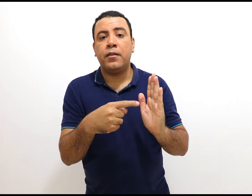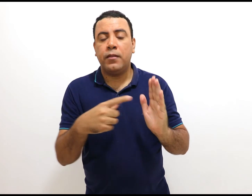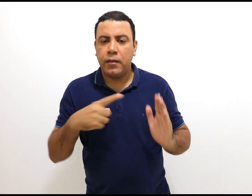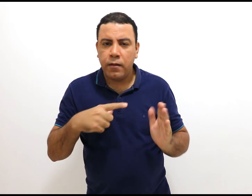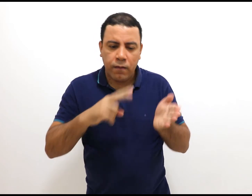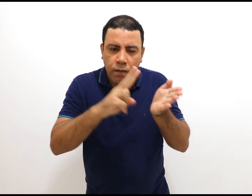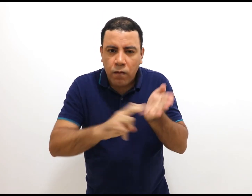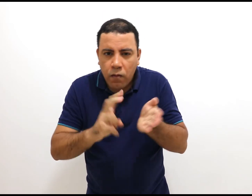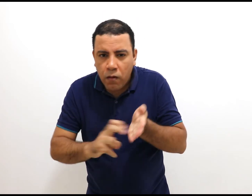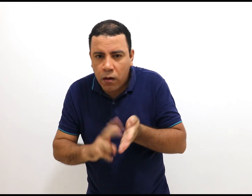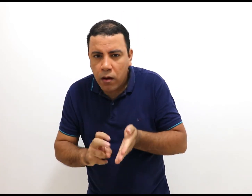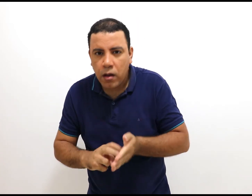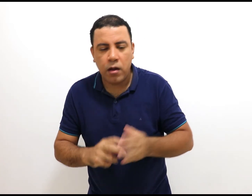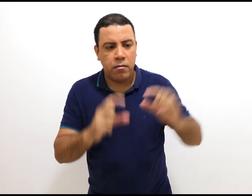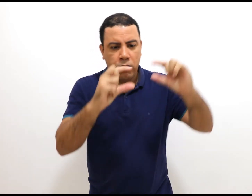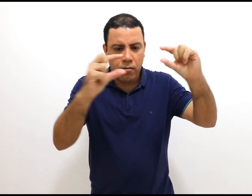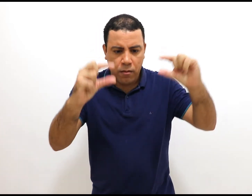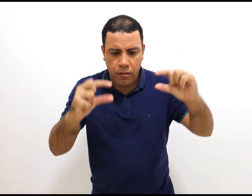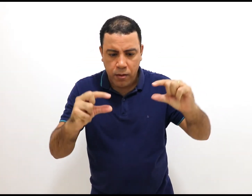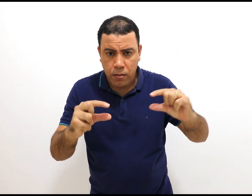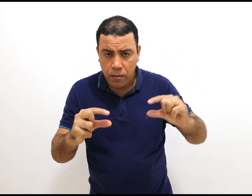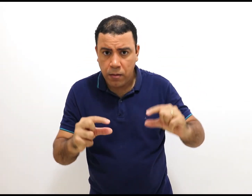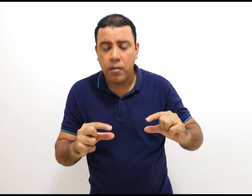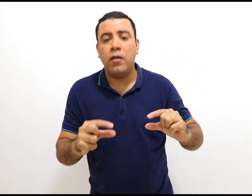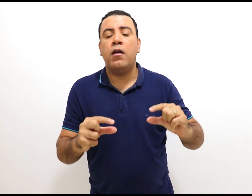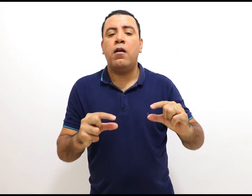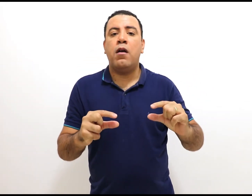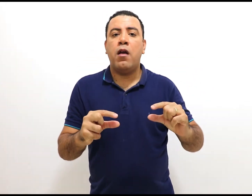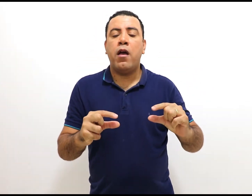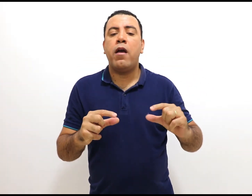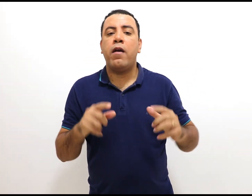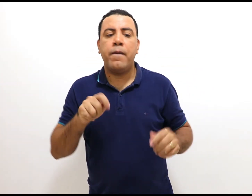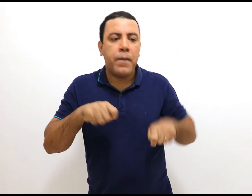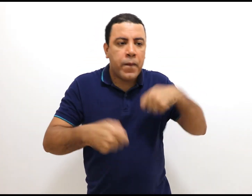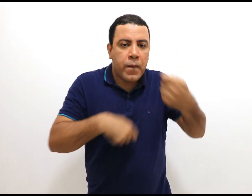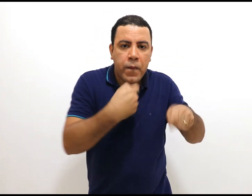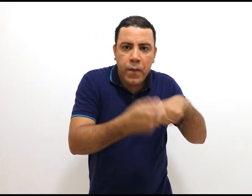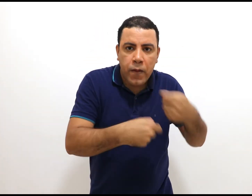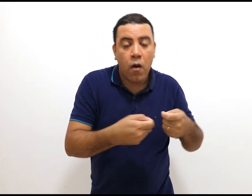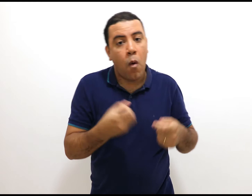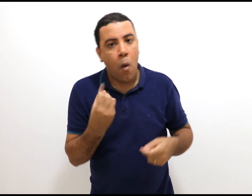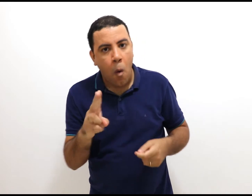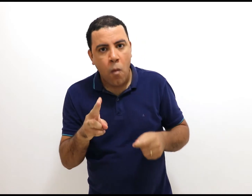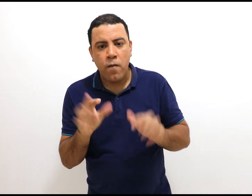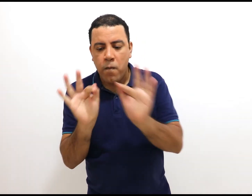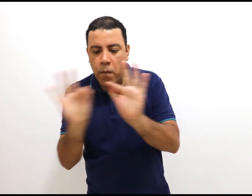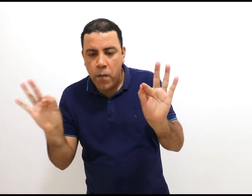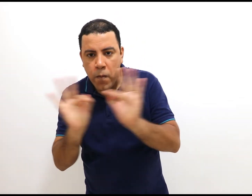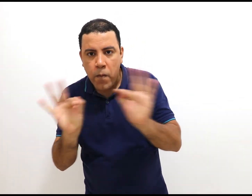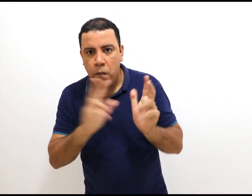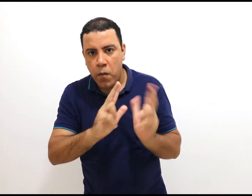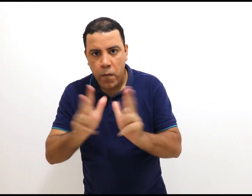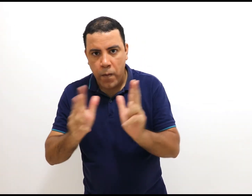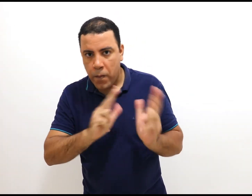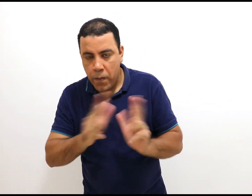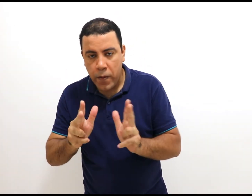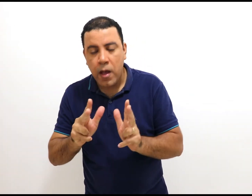Trata-se de uma atividade que traz vocábulos e frases do contexto das novas tecnologias,